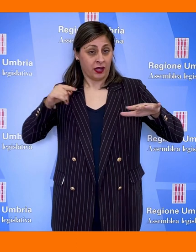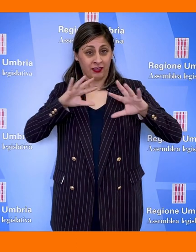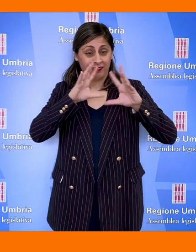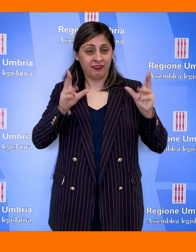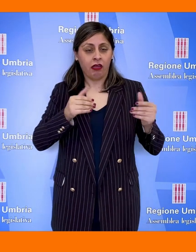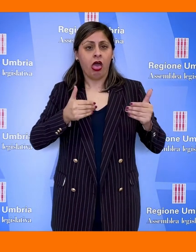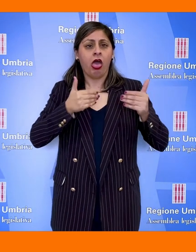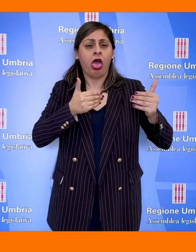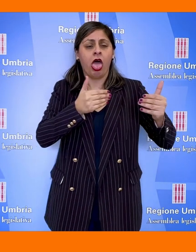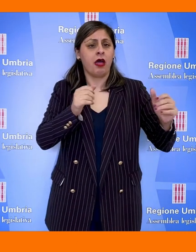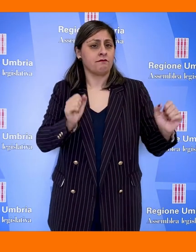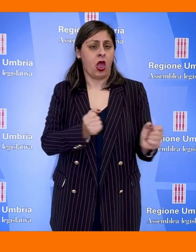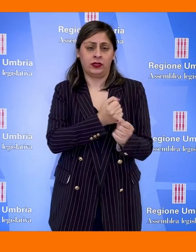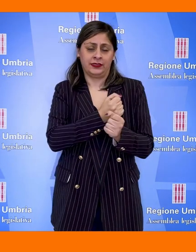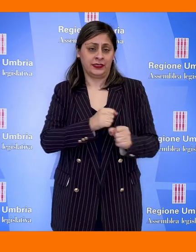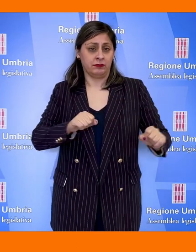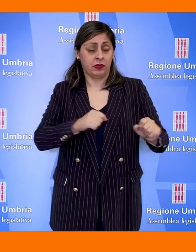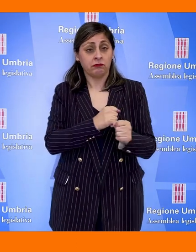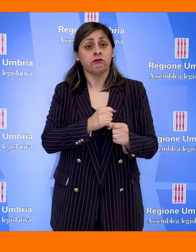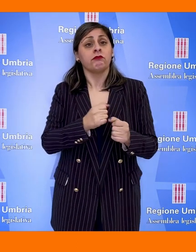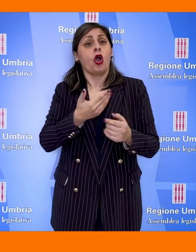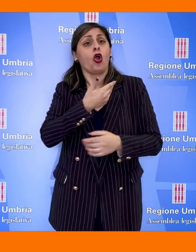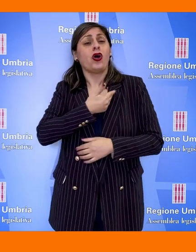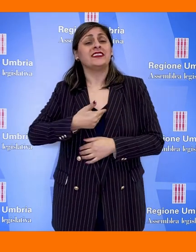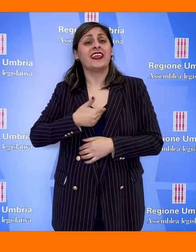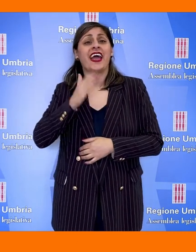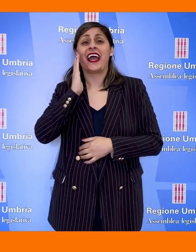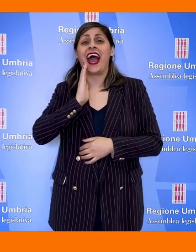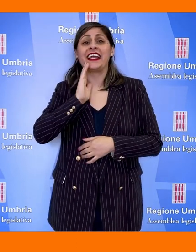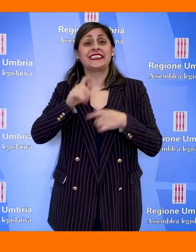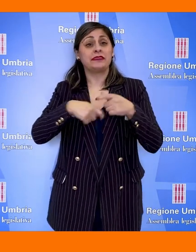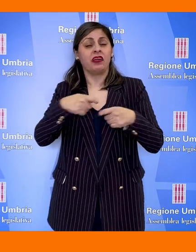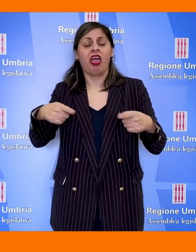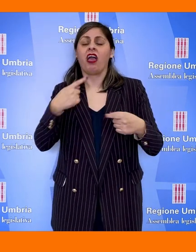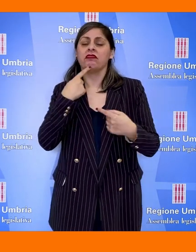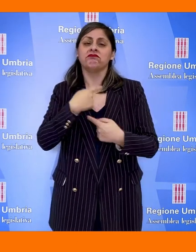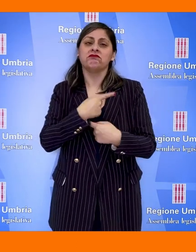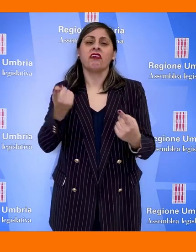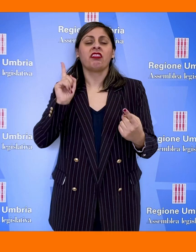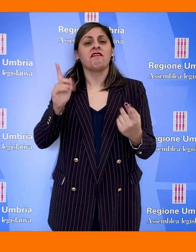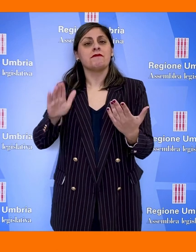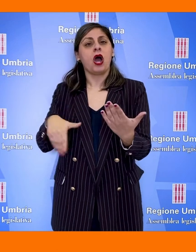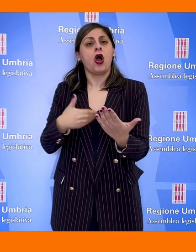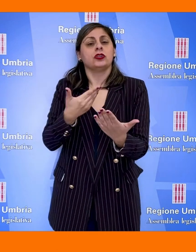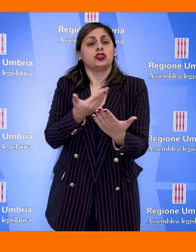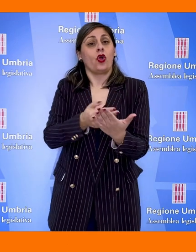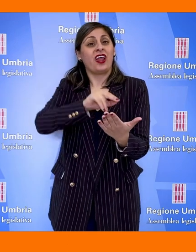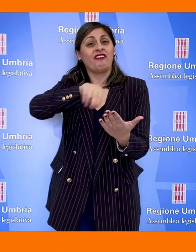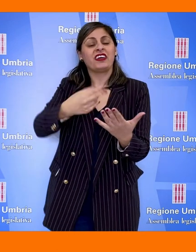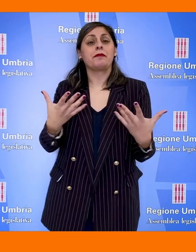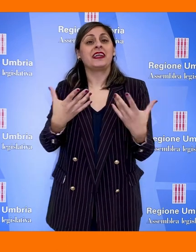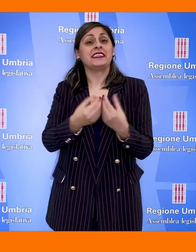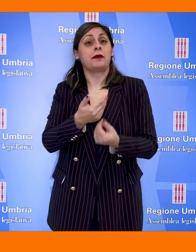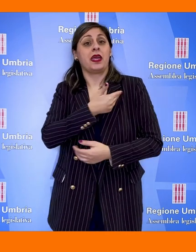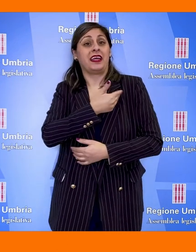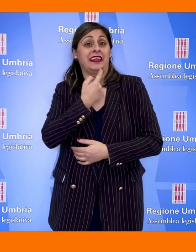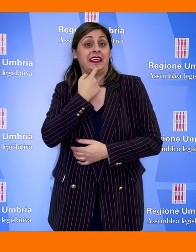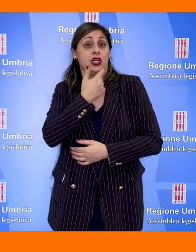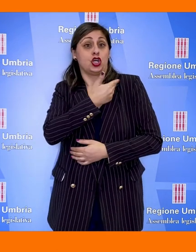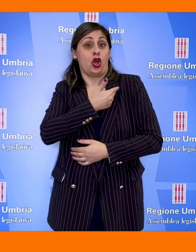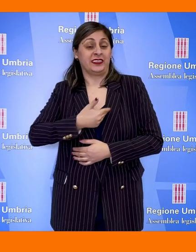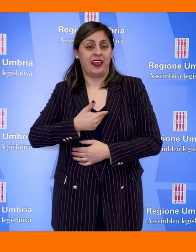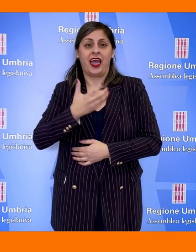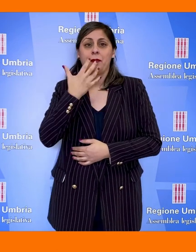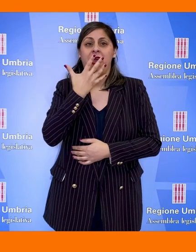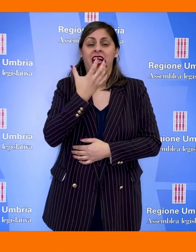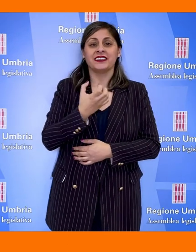servizi sanitari locali. Il consigliere Daniele Carissimi della Lega ha annunciato la presentazione di una mozione firmata